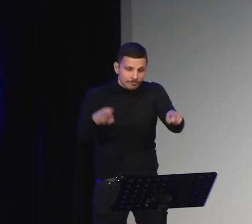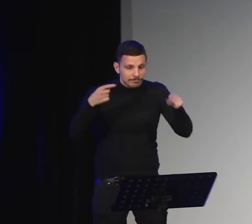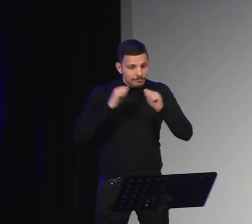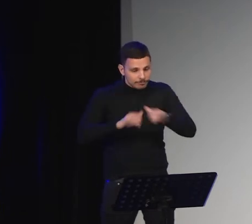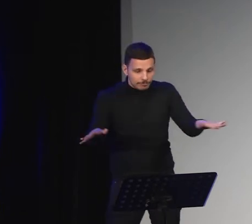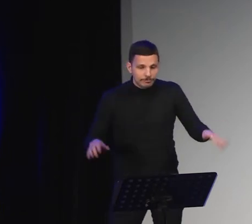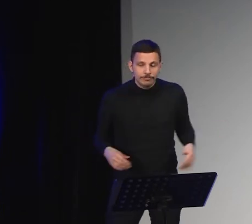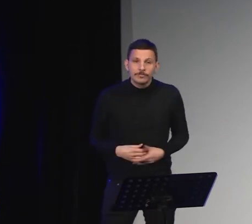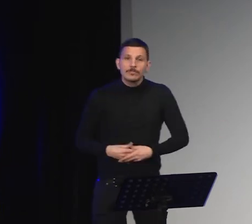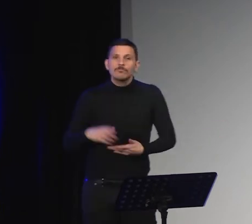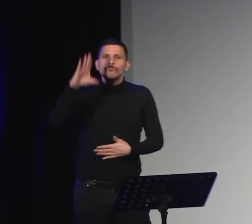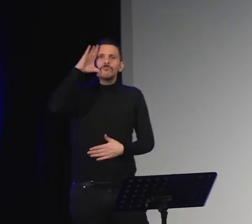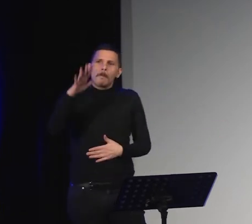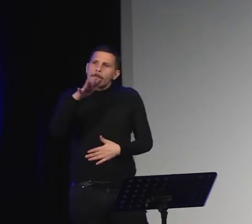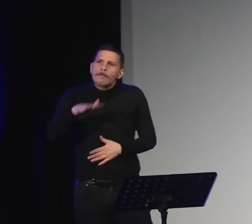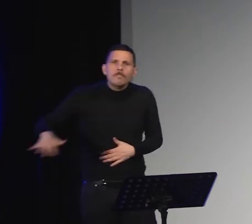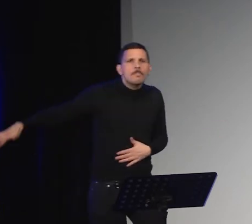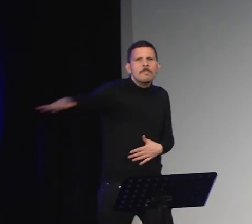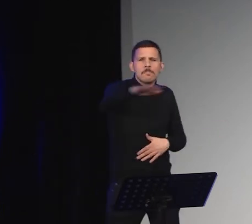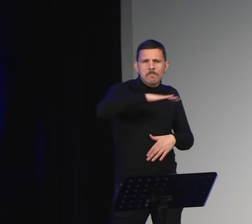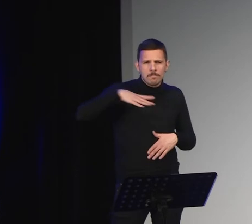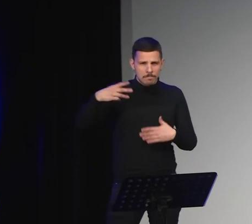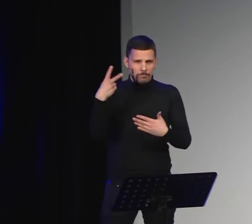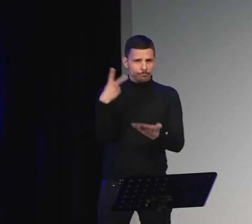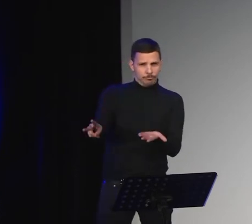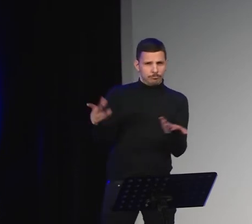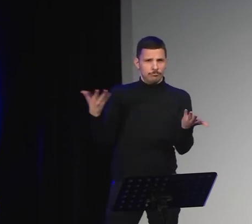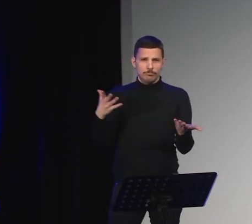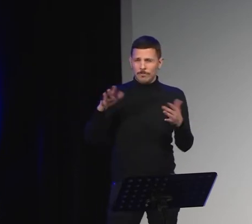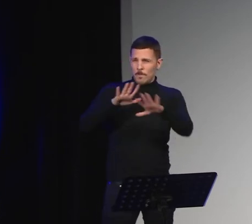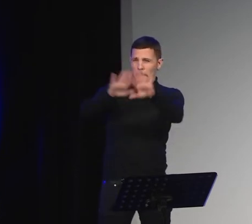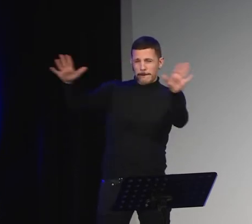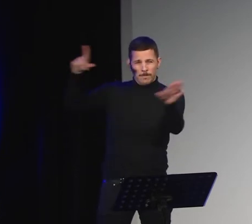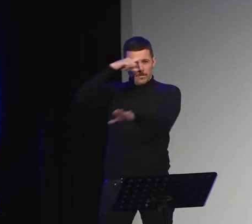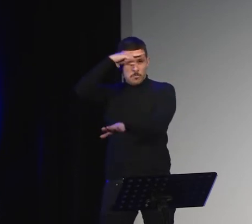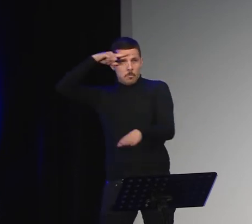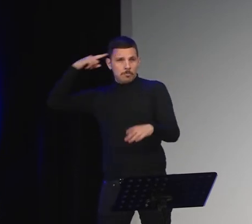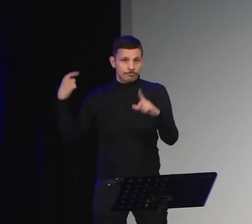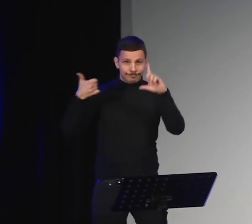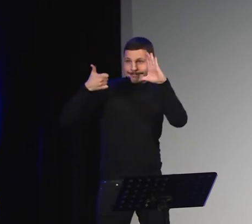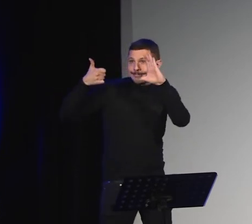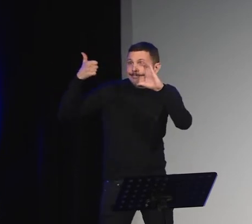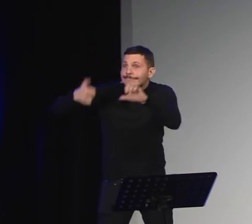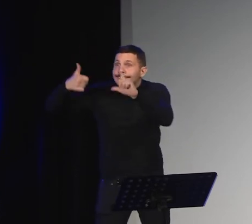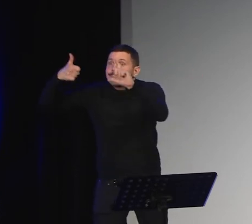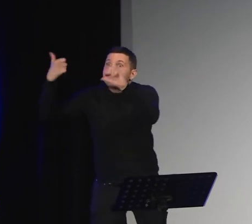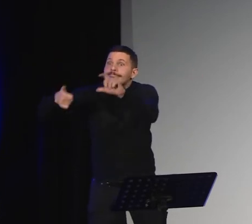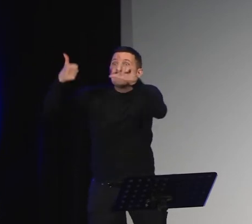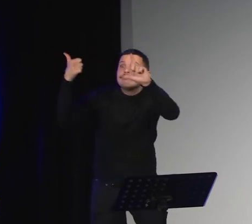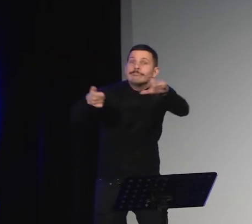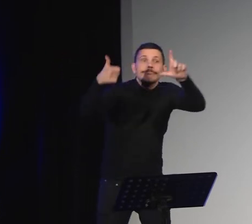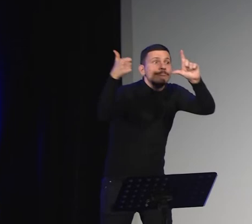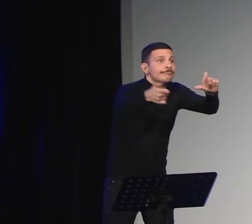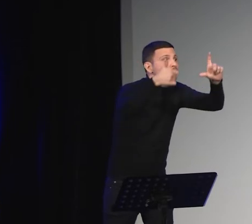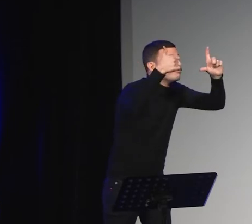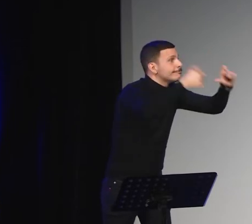longtemps, les images bougeaient, elles perdaient leur couleur. Les images étaient rangées dans des livres, des cadres. Elles vivaient